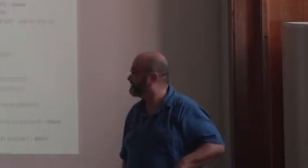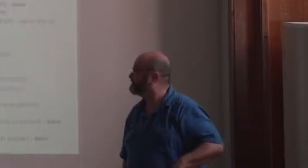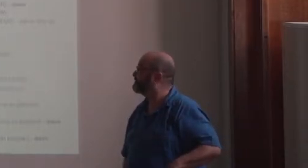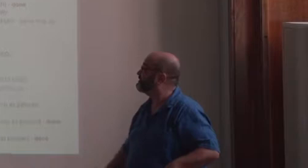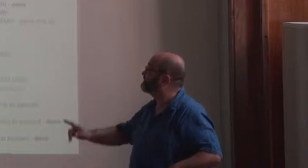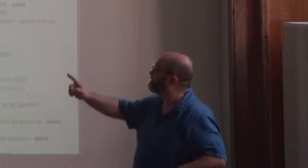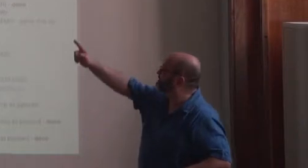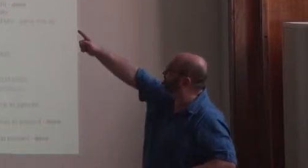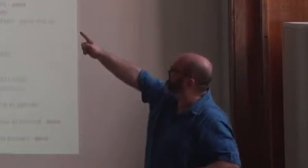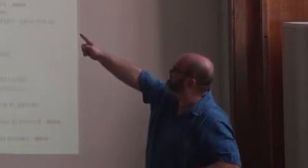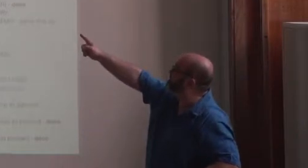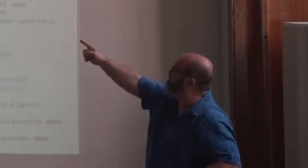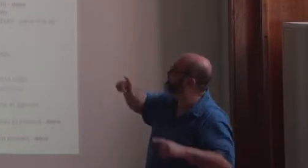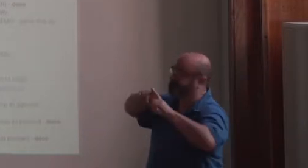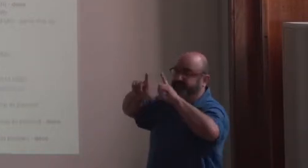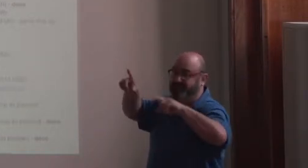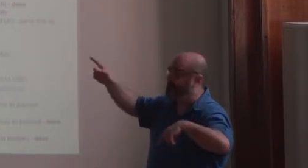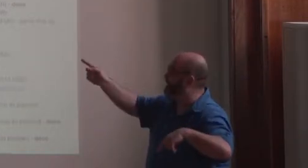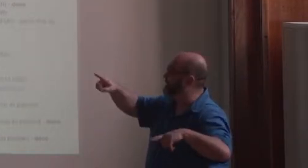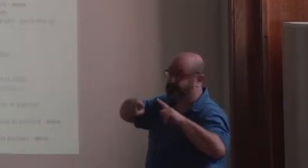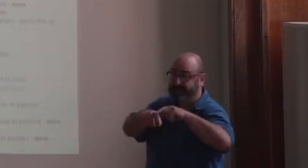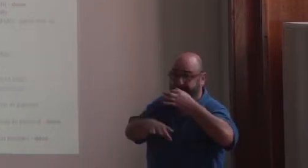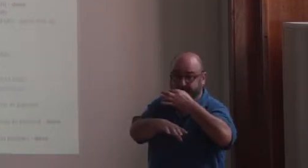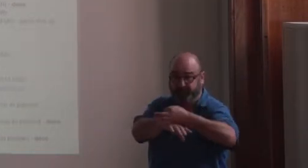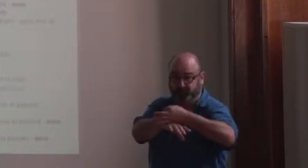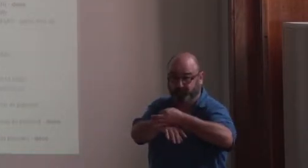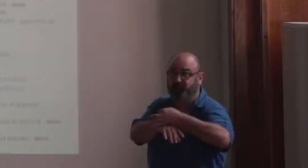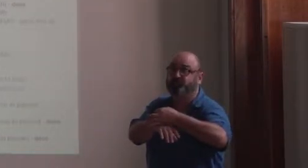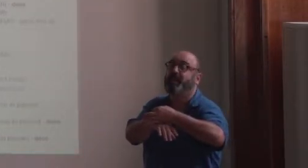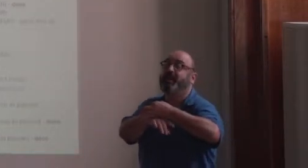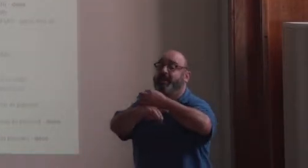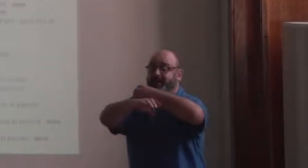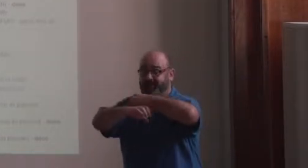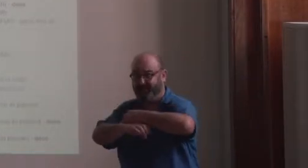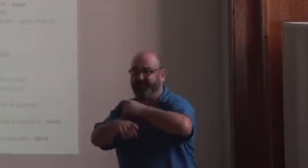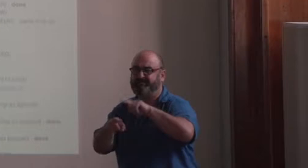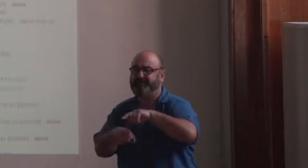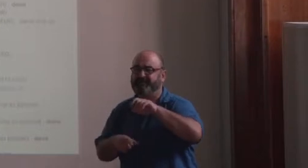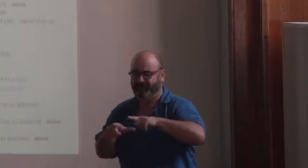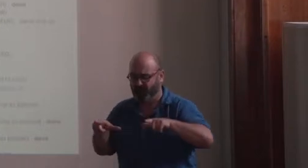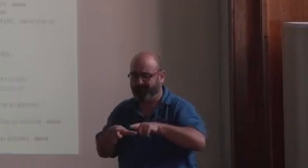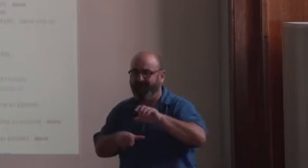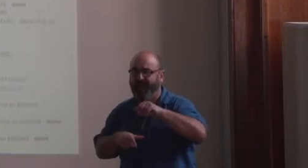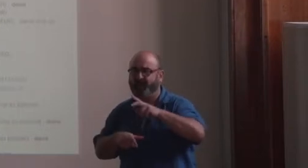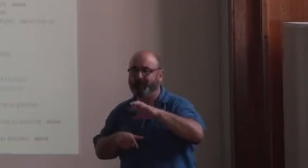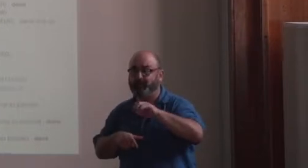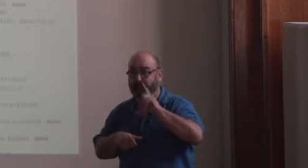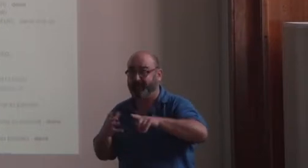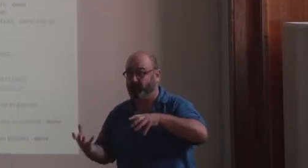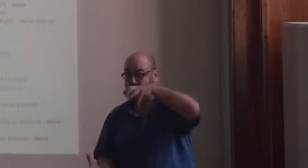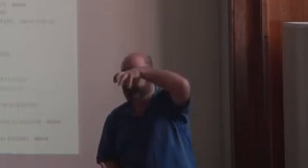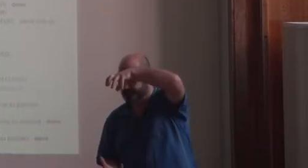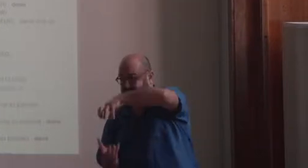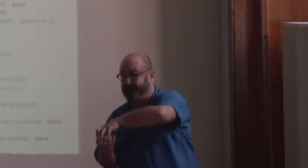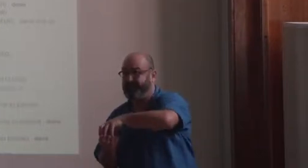On a le format qui est ici, avec la même puce, mais qui a le même format que l'Arduino. Du coup, certains shields vont fonctionner.